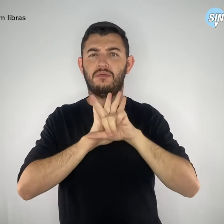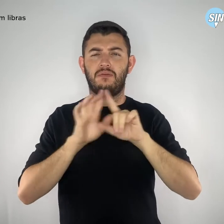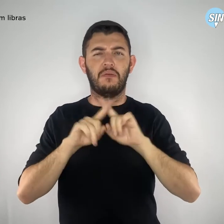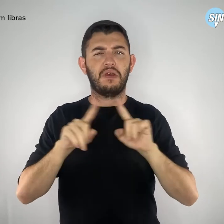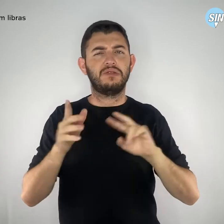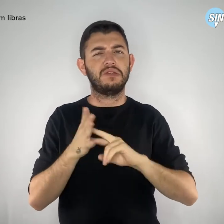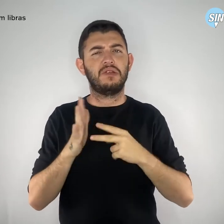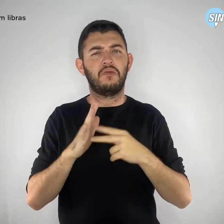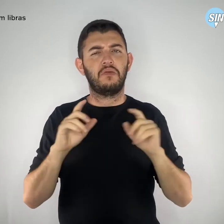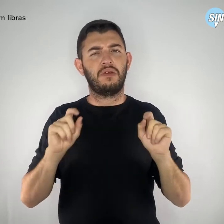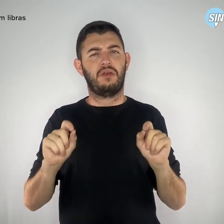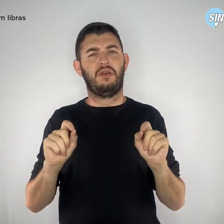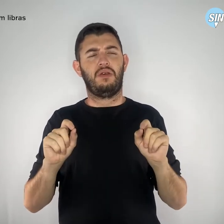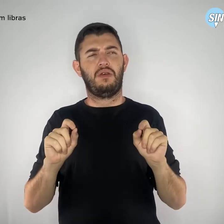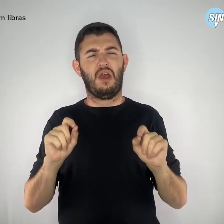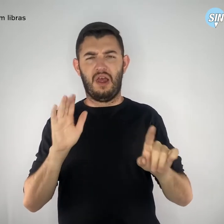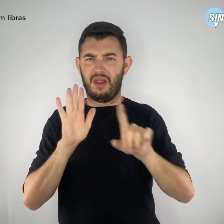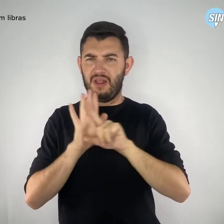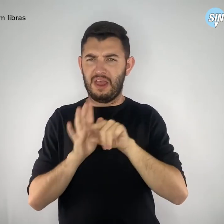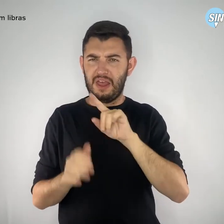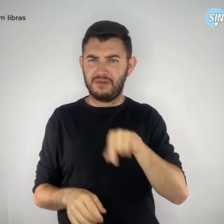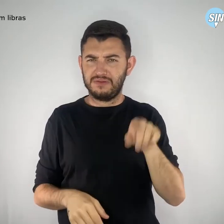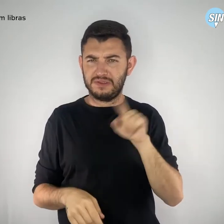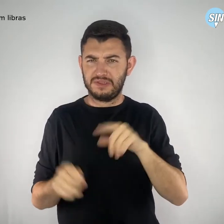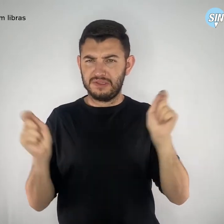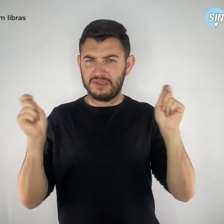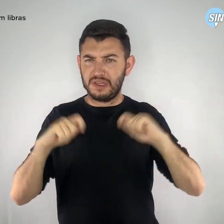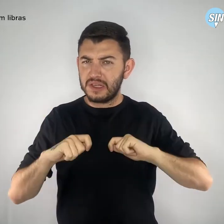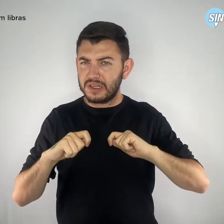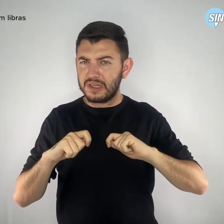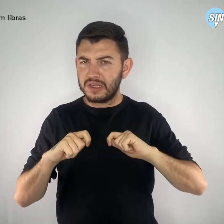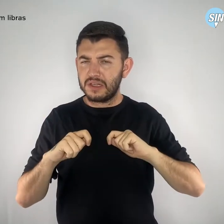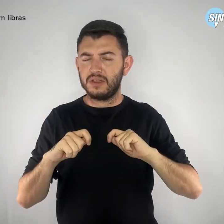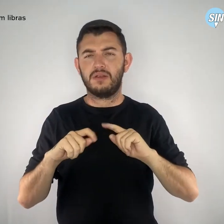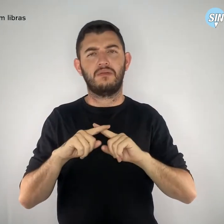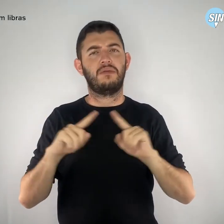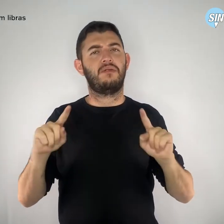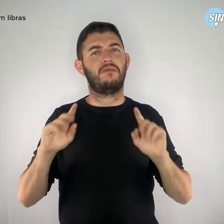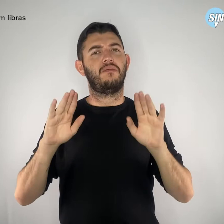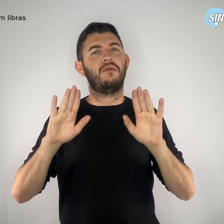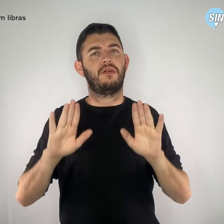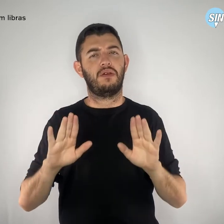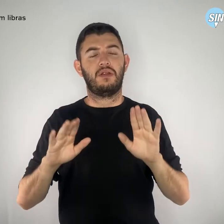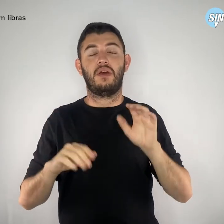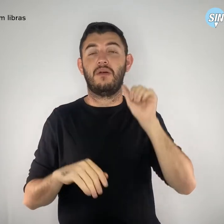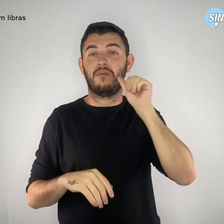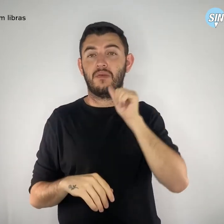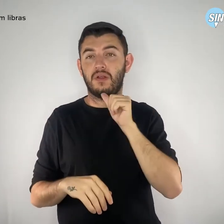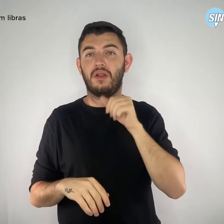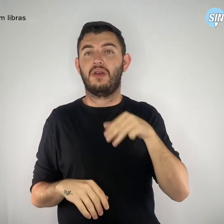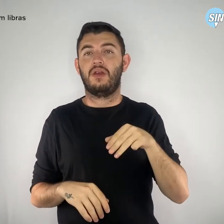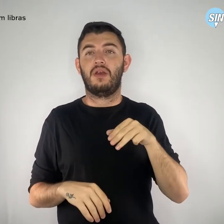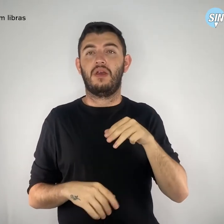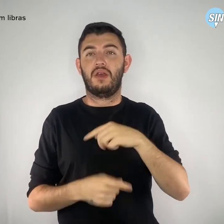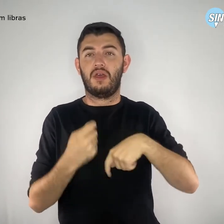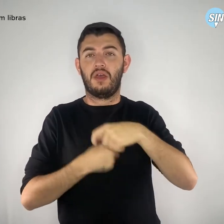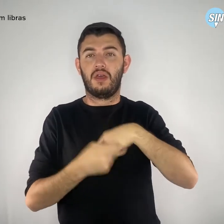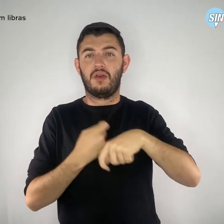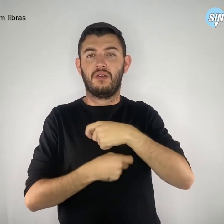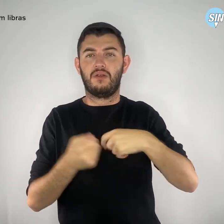lei corre o risco de deixar de existir? Segundo a economista, a revisão da lei não